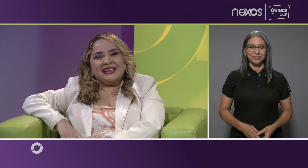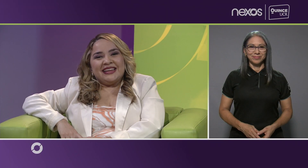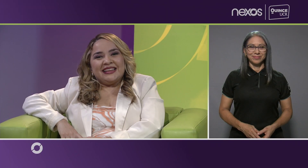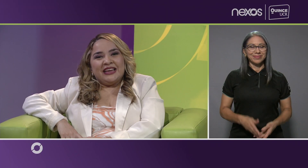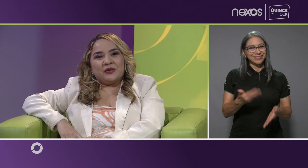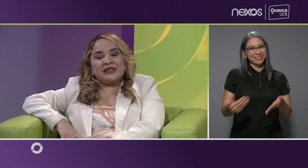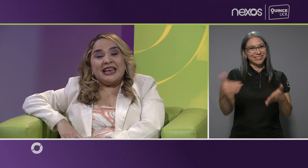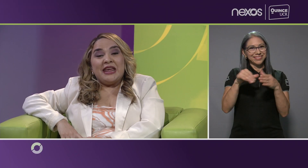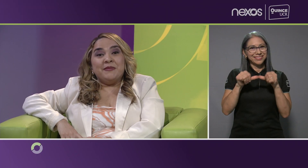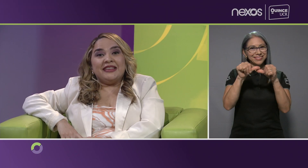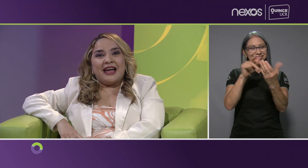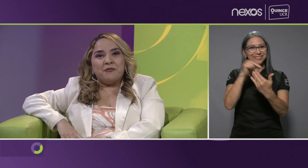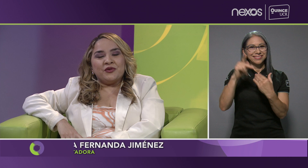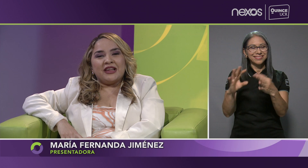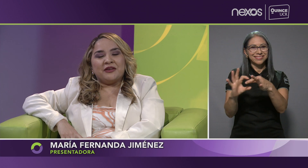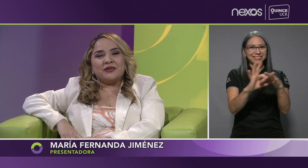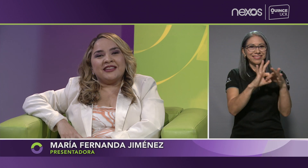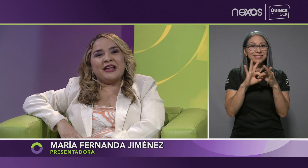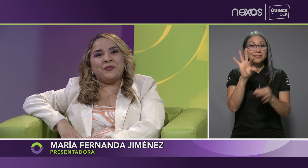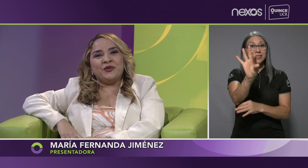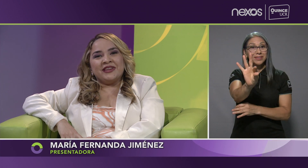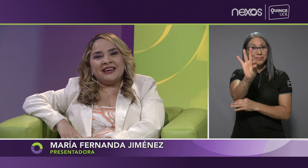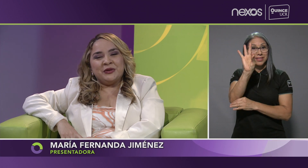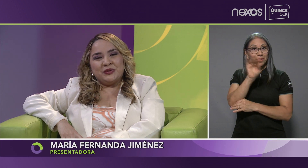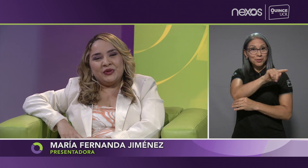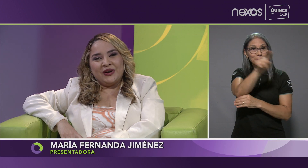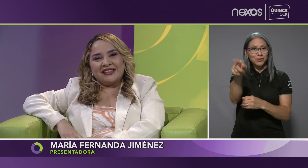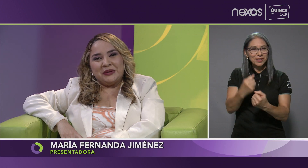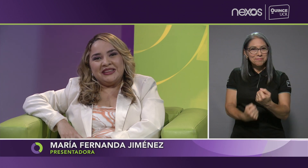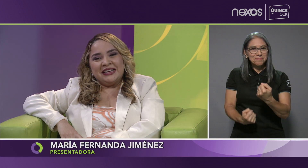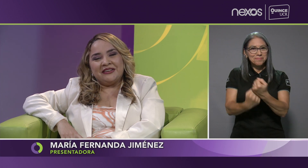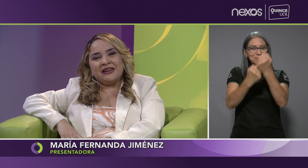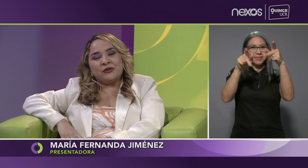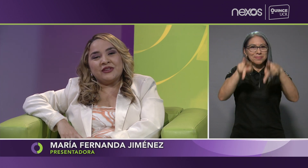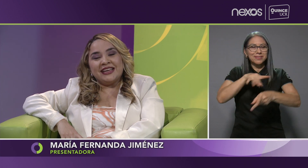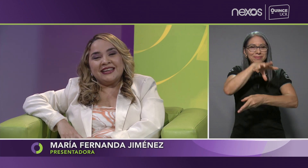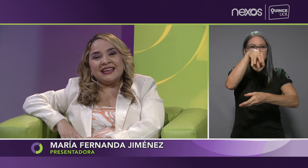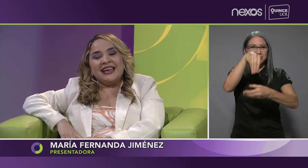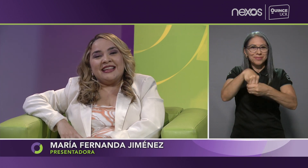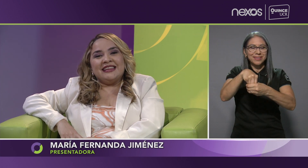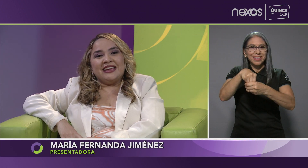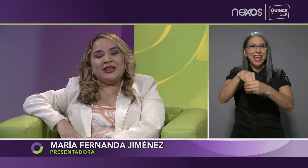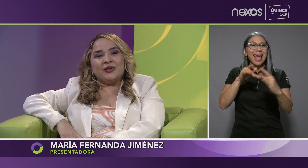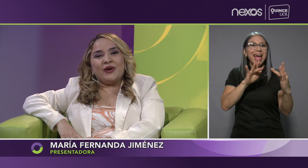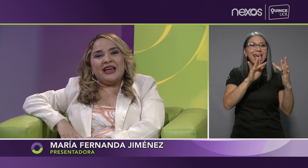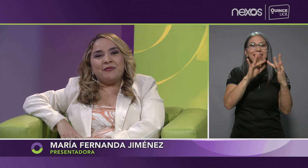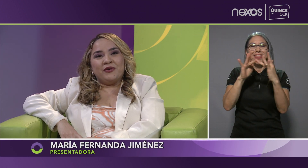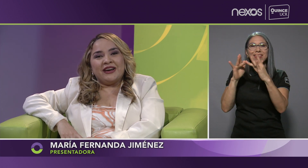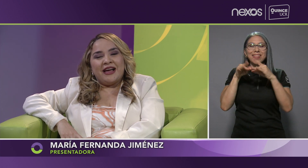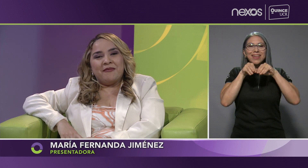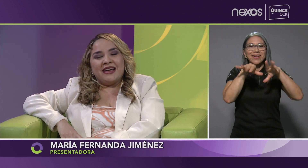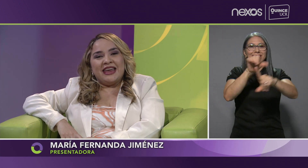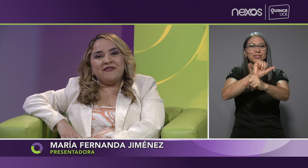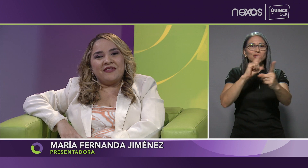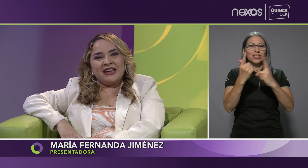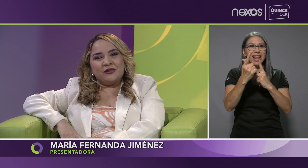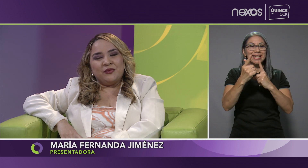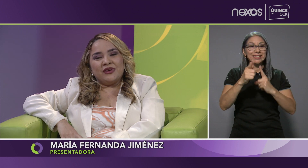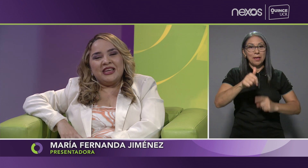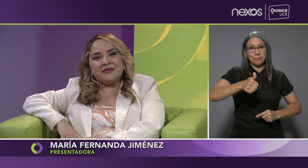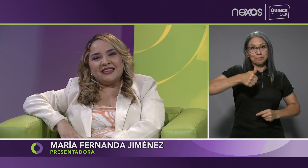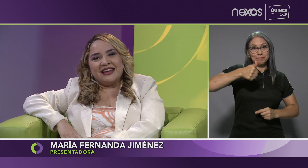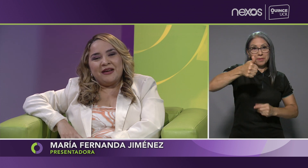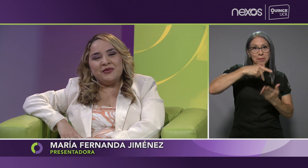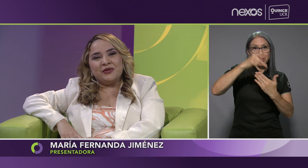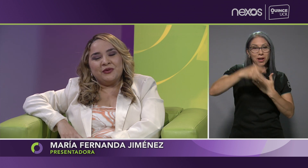Estamos de vuelta en Nexos. Le invitamos a que usted se apunte a la inclusión a través de las redes sociales, siguiendo el programa en